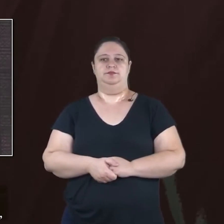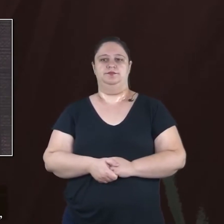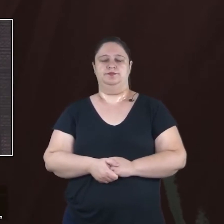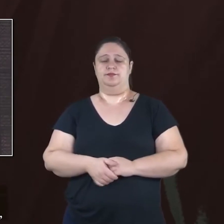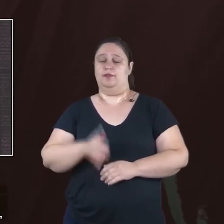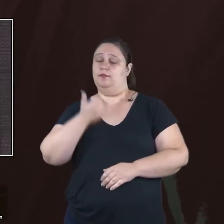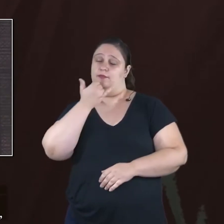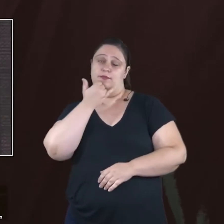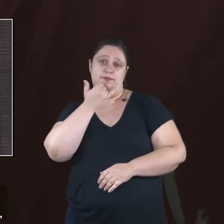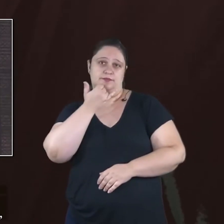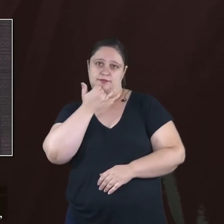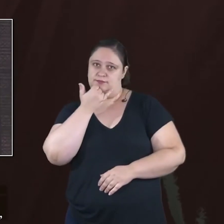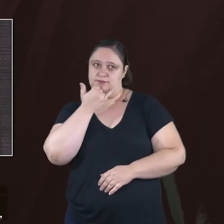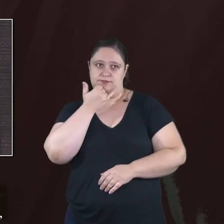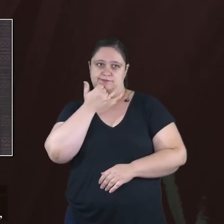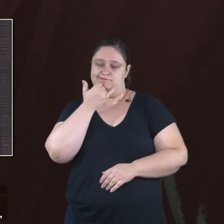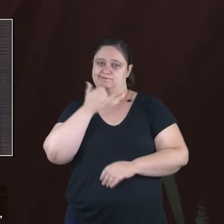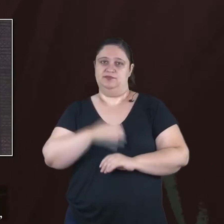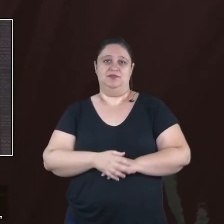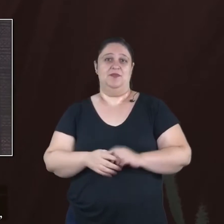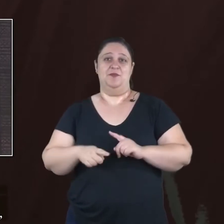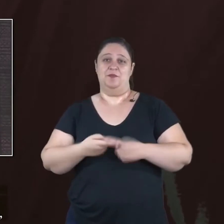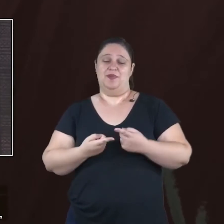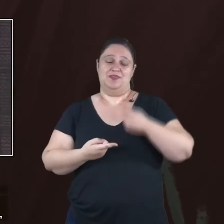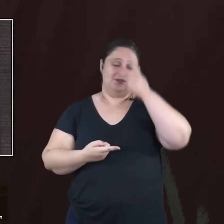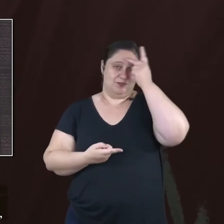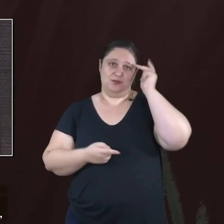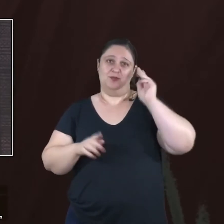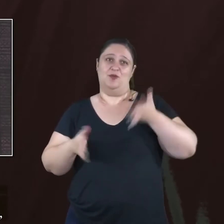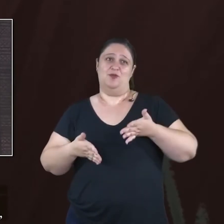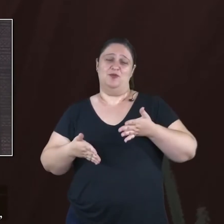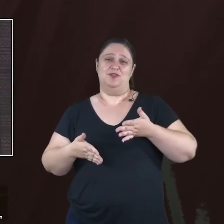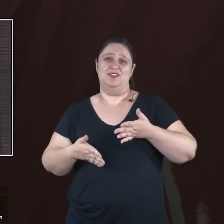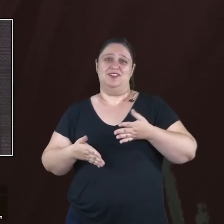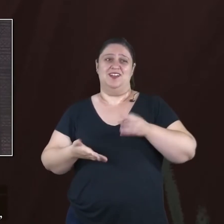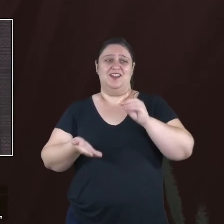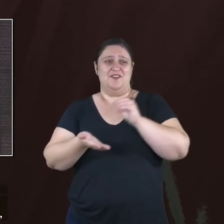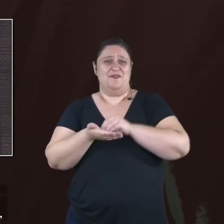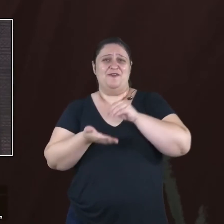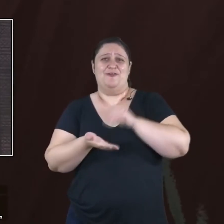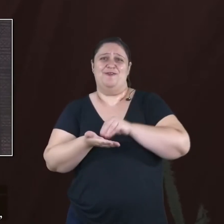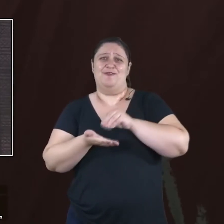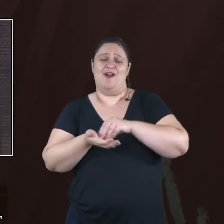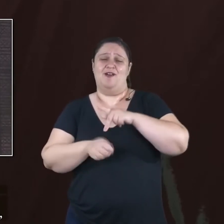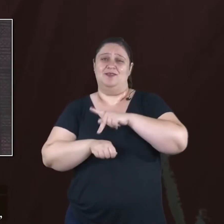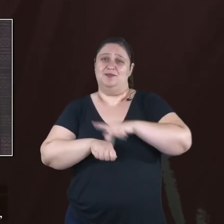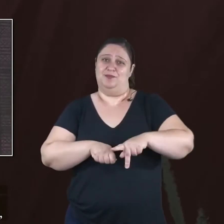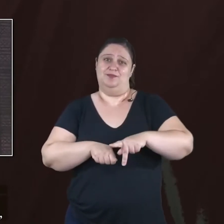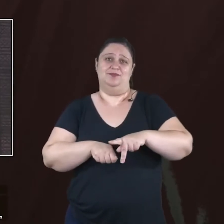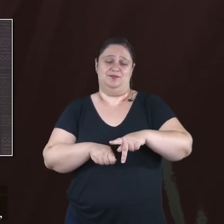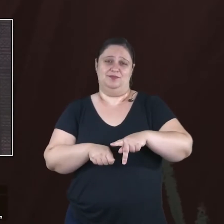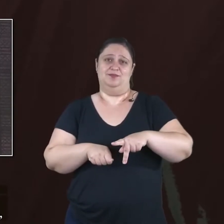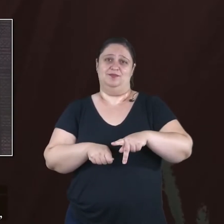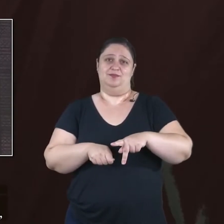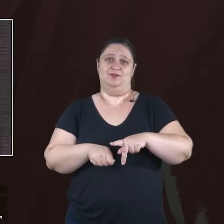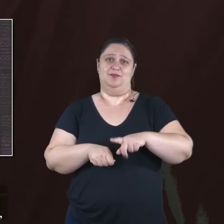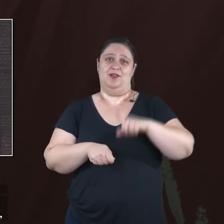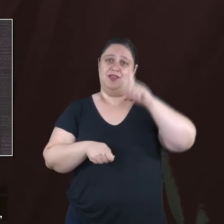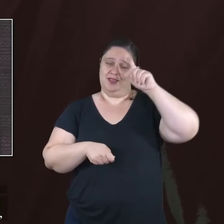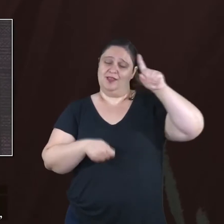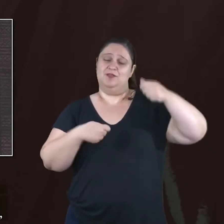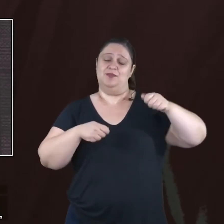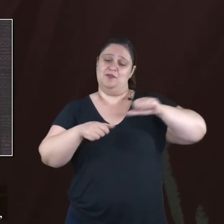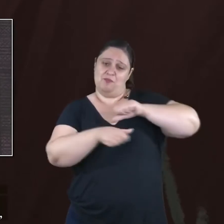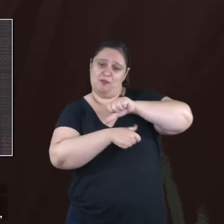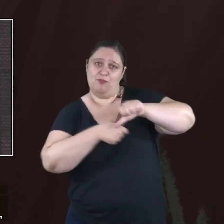perdoa-me, irmãos, hoje é muito carente. Nós temos muita carência de pureza. Que Deus nos restaure